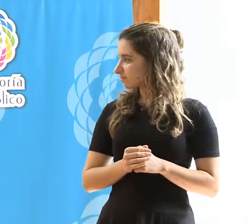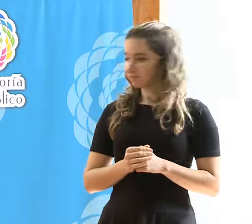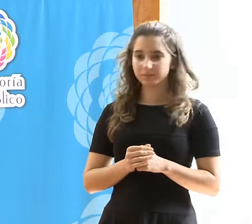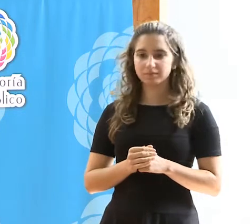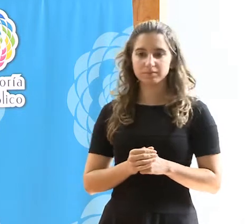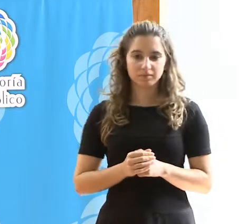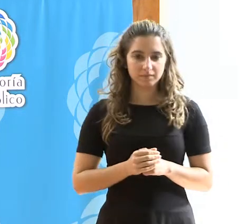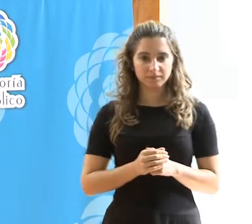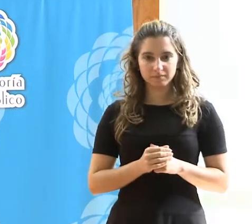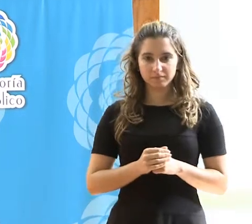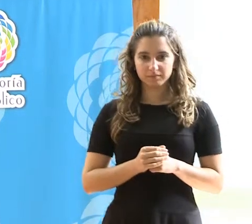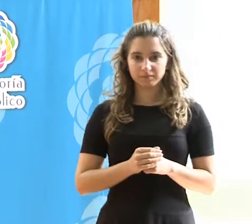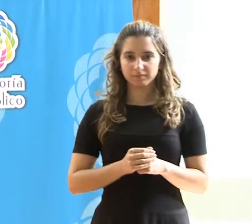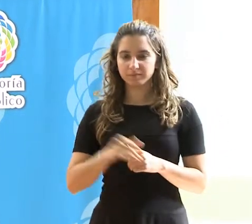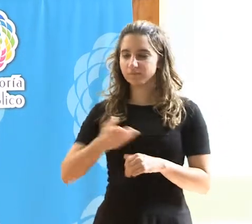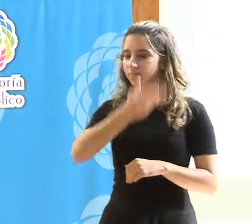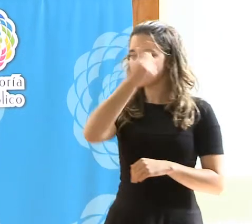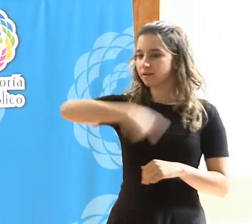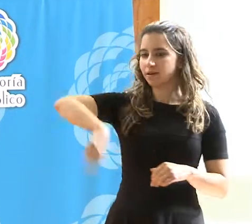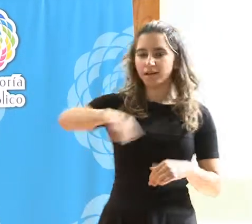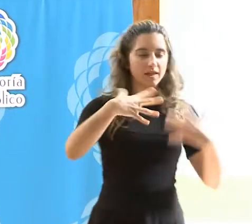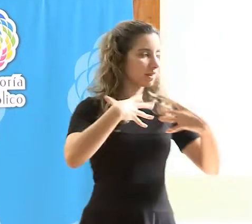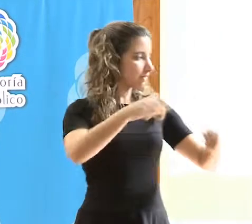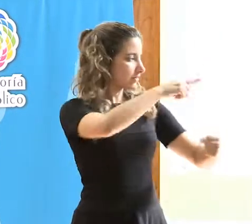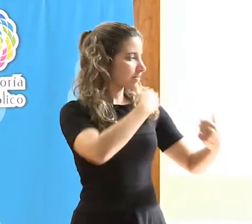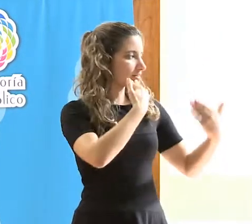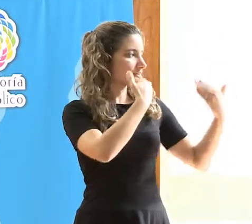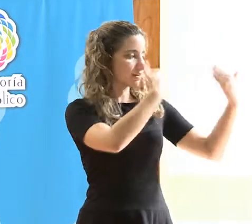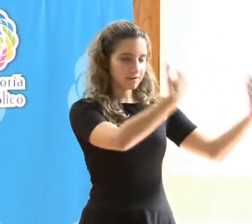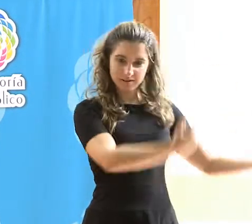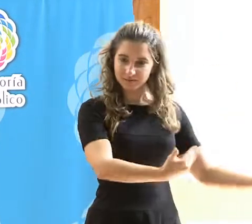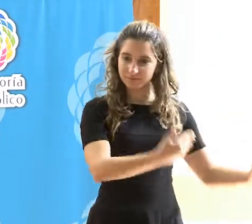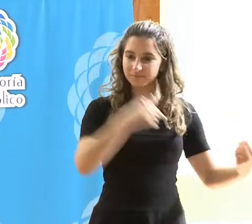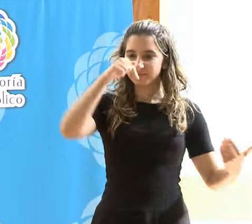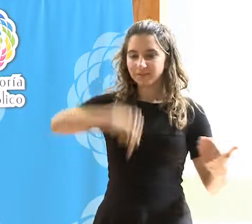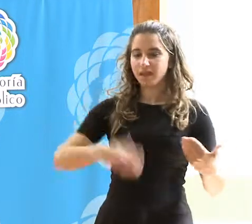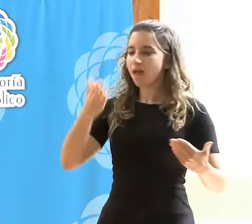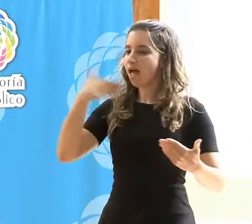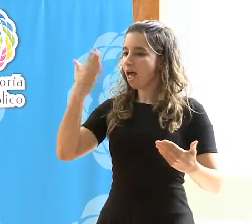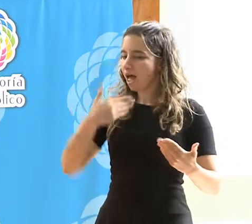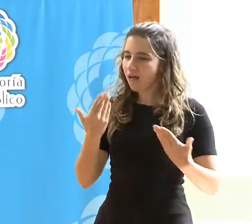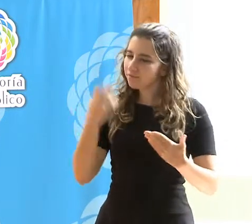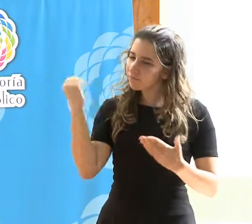que nada, quiero agradecer a la Defensoría la posibilidad de escucharnos